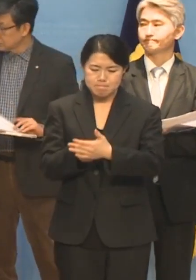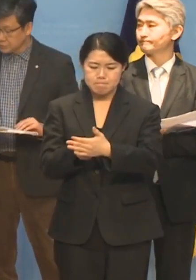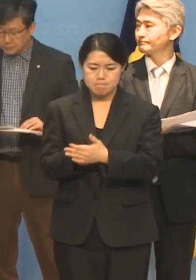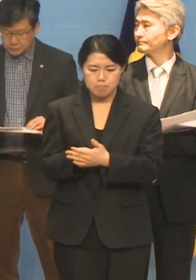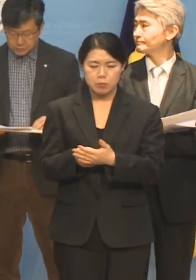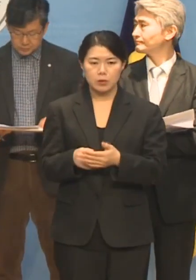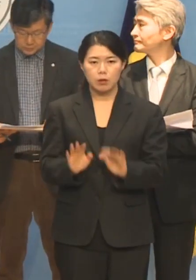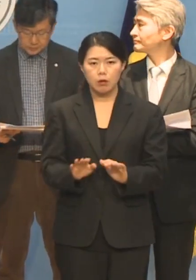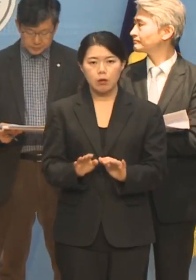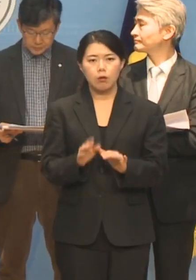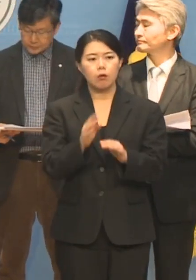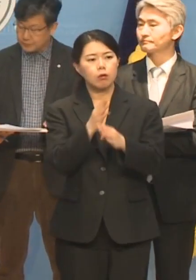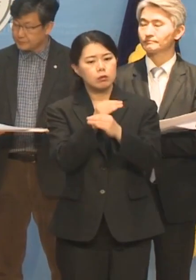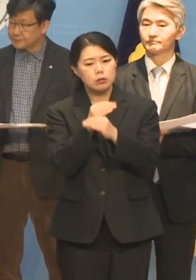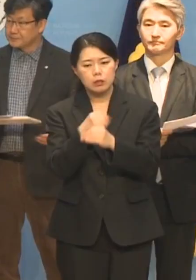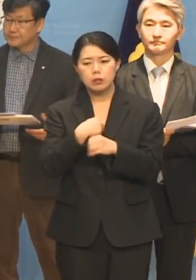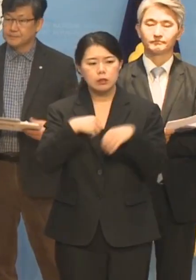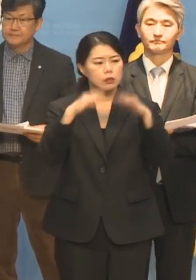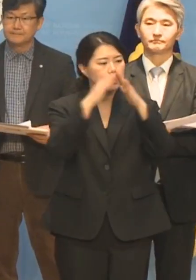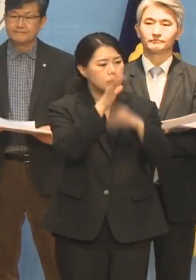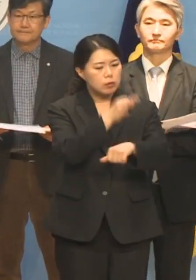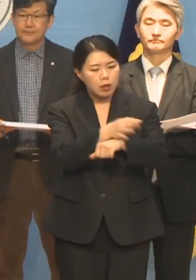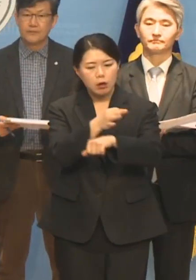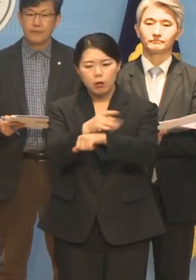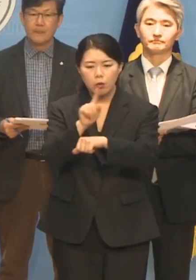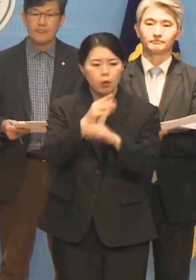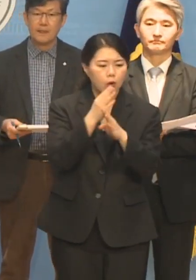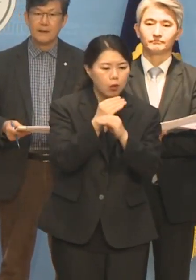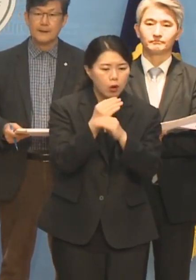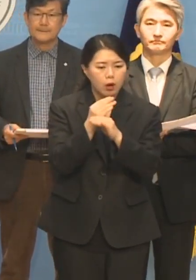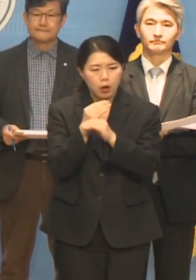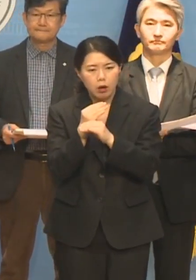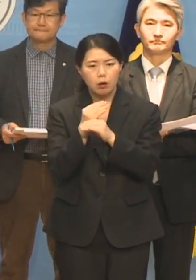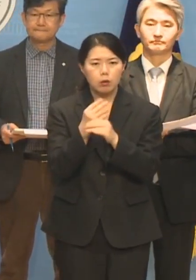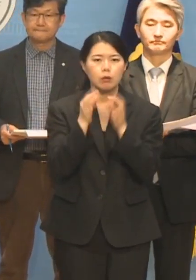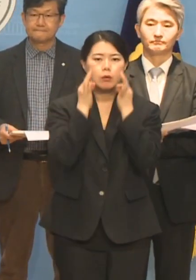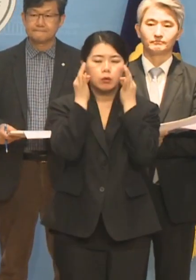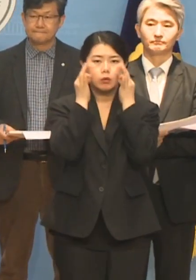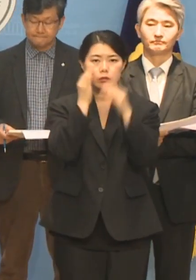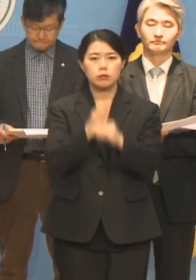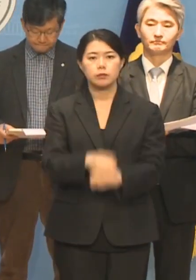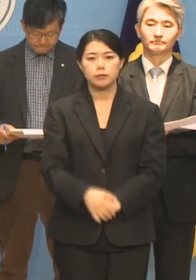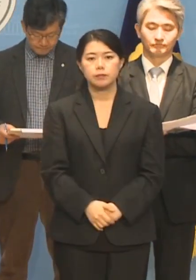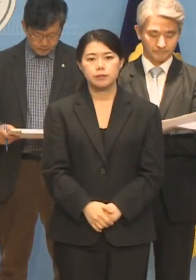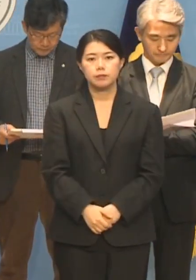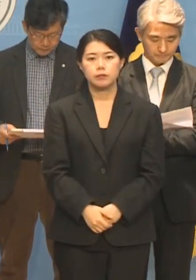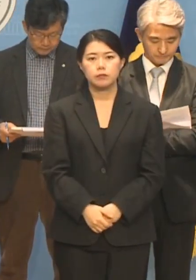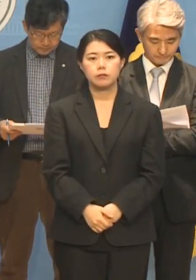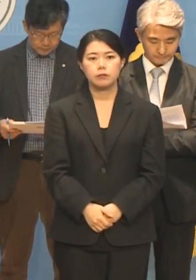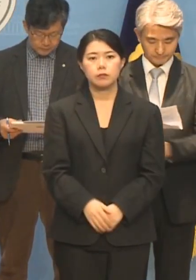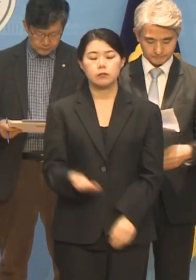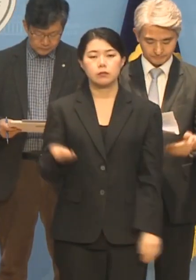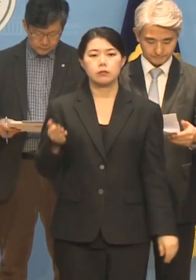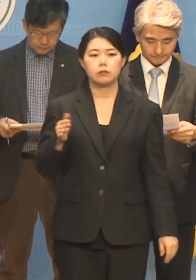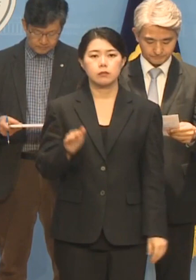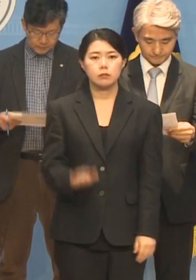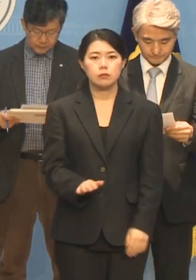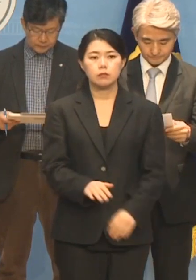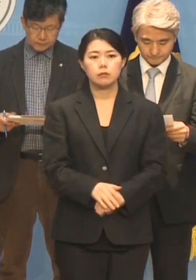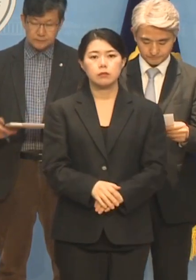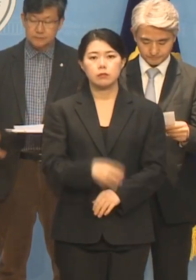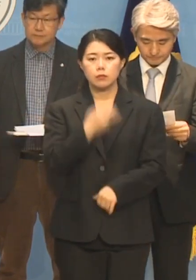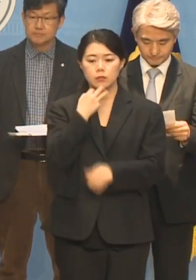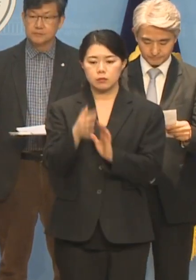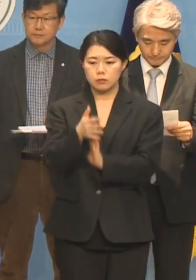이제나 저제나 내 집 마련 한 칸 해보겠다라고 발버둥을 치고 있습니다. 그런 가운데 이